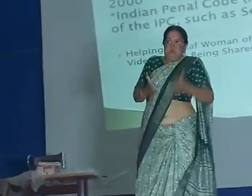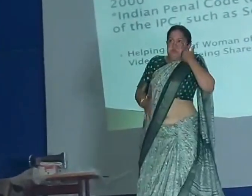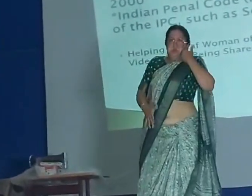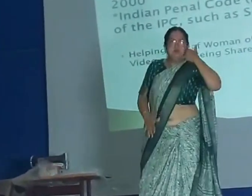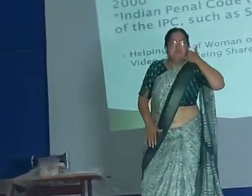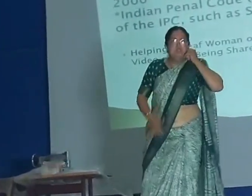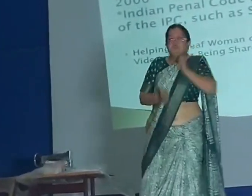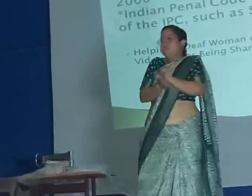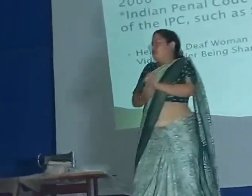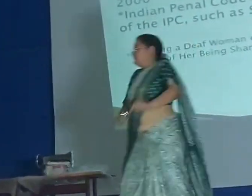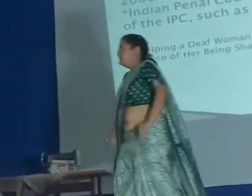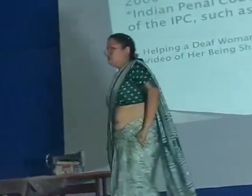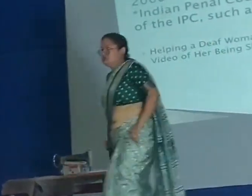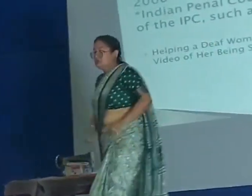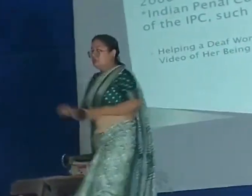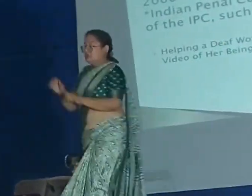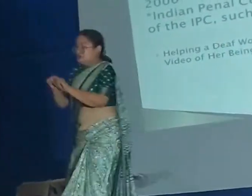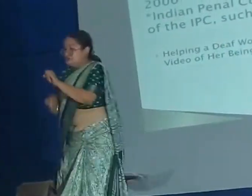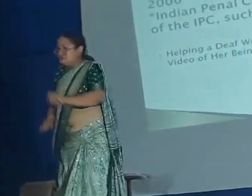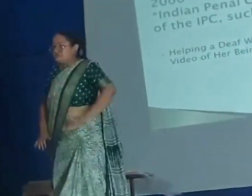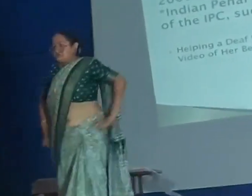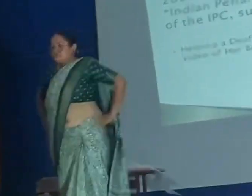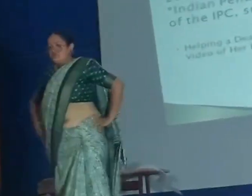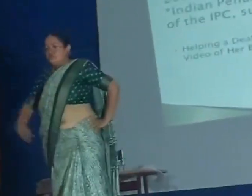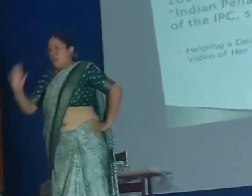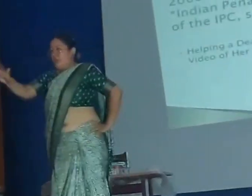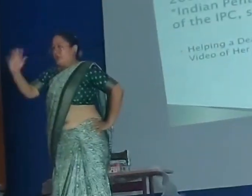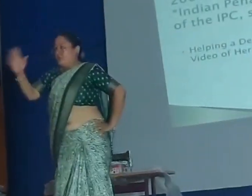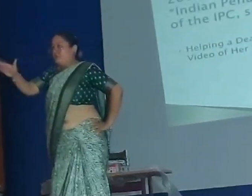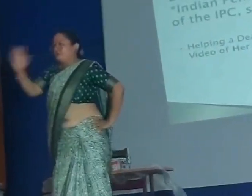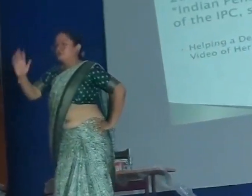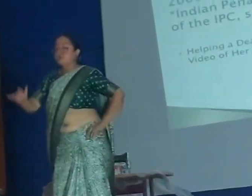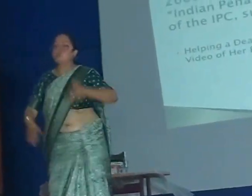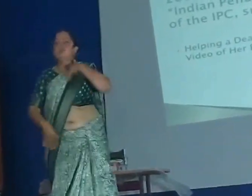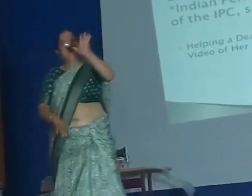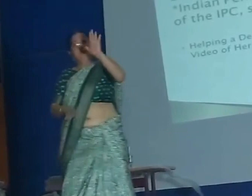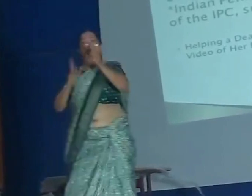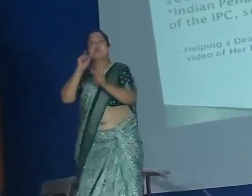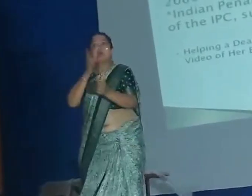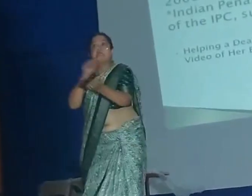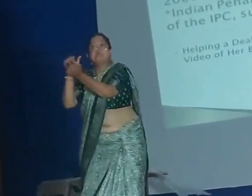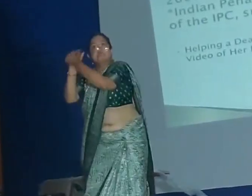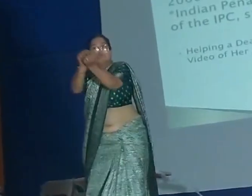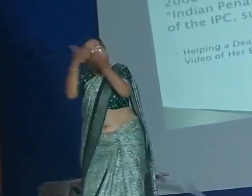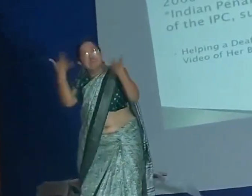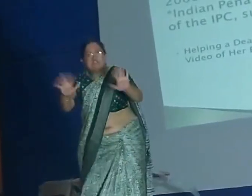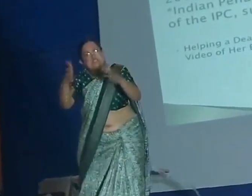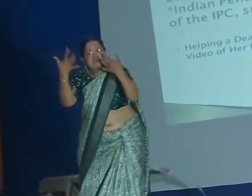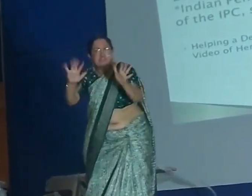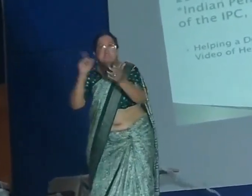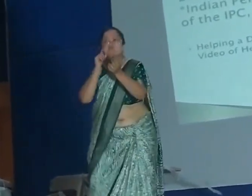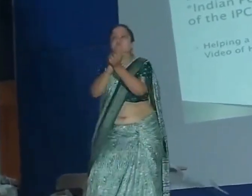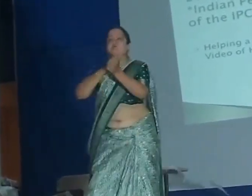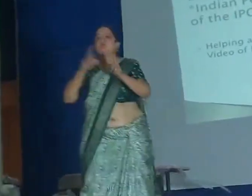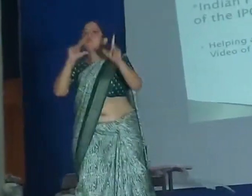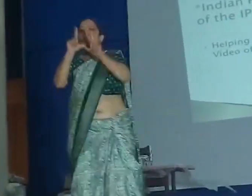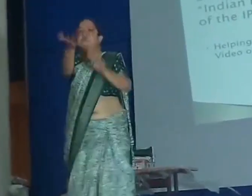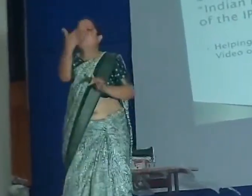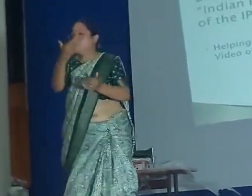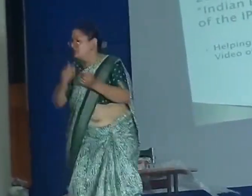ये तो बहुत ज्यादा हार्ड पर्सन है, नहीं नहीं इसके और है, तो अच्छा सर्टिफिकेट है आपके, ठीक है रुको रुको रुको रुको रुको, जो डेप पर्सन है पूछा कि आपने उन्हें क्या